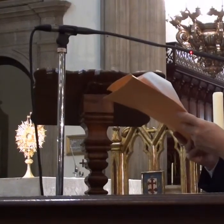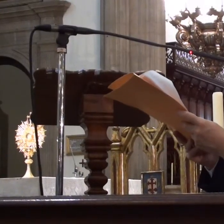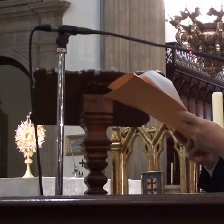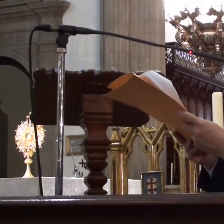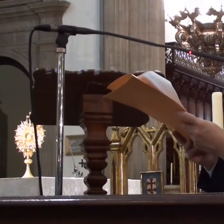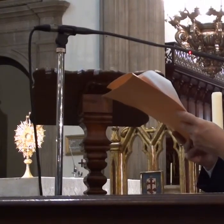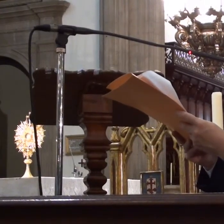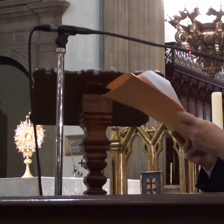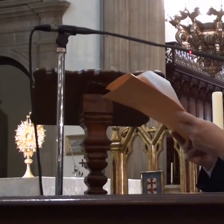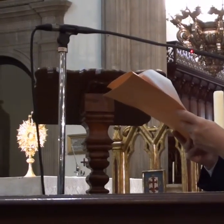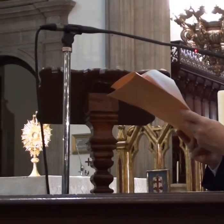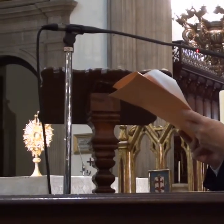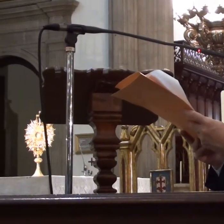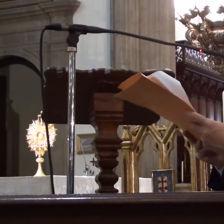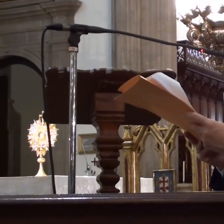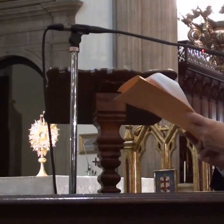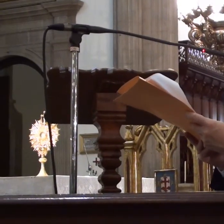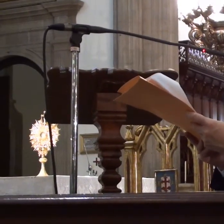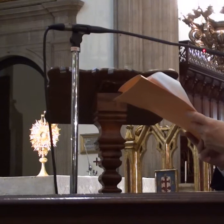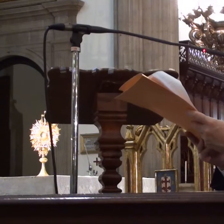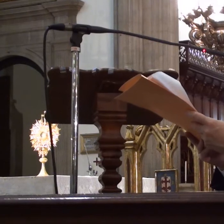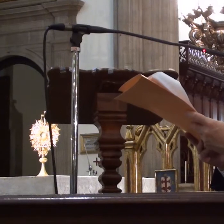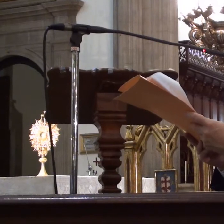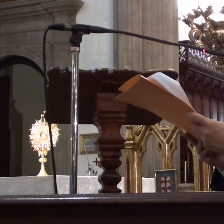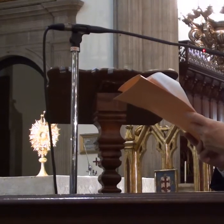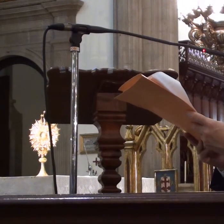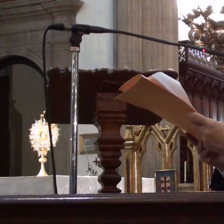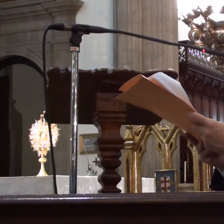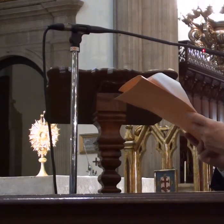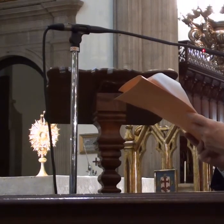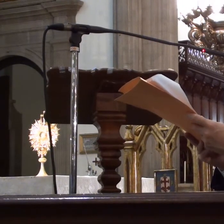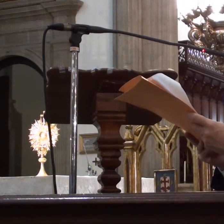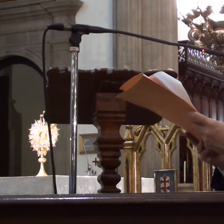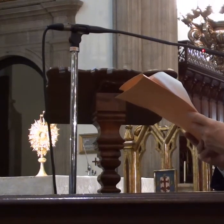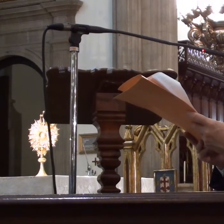A dónde vas o mejor A dónde lo llevas